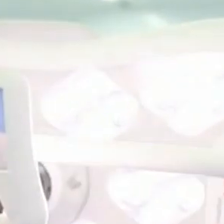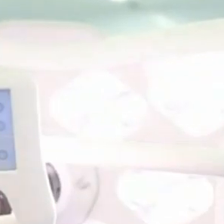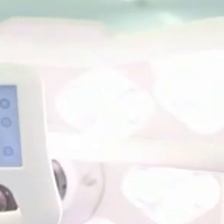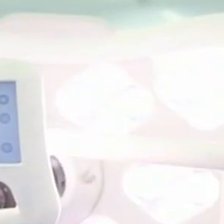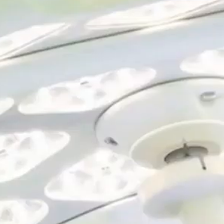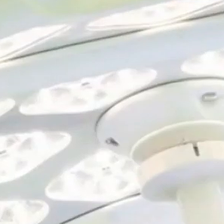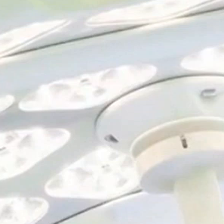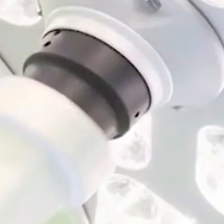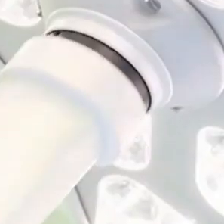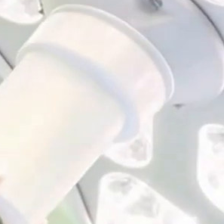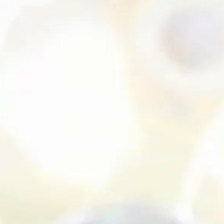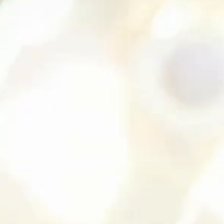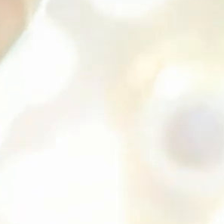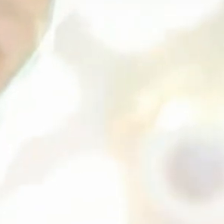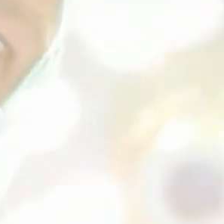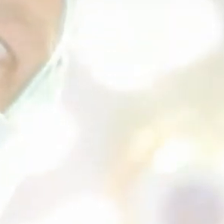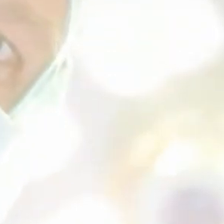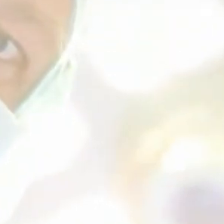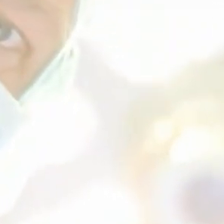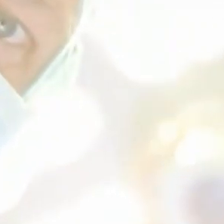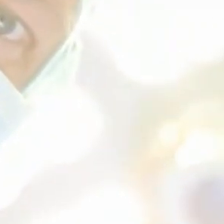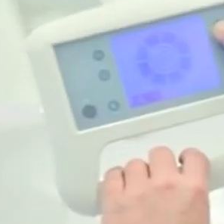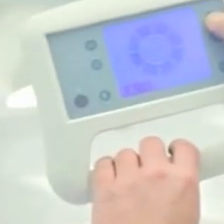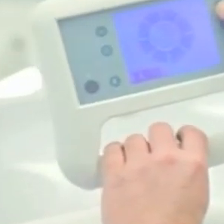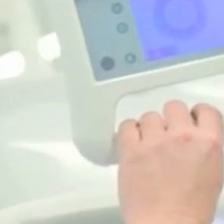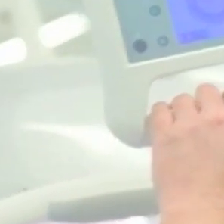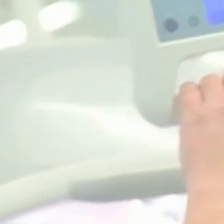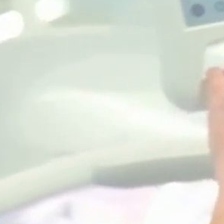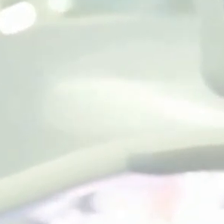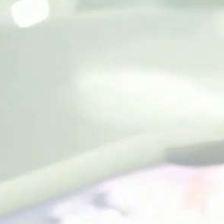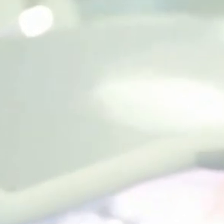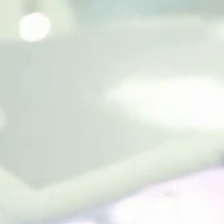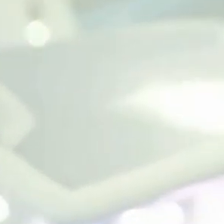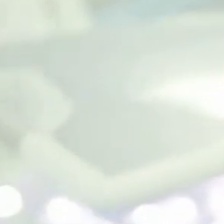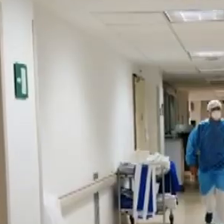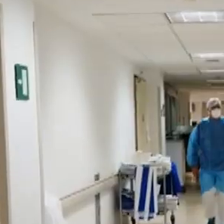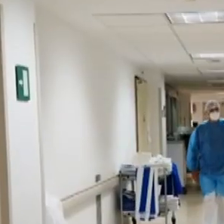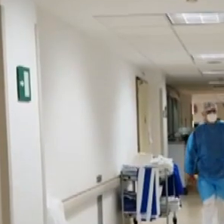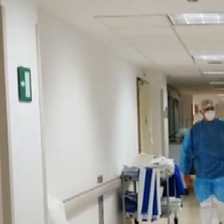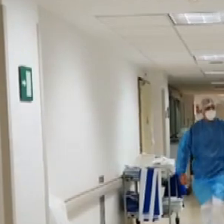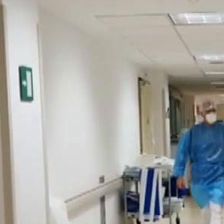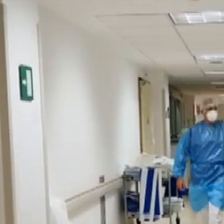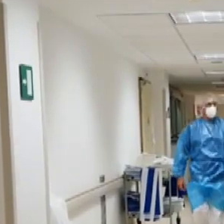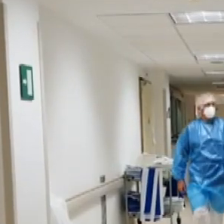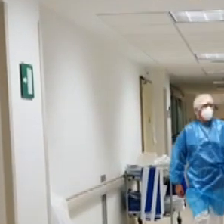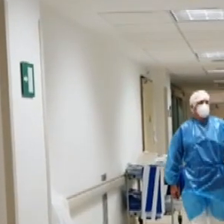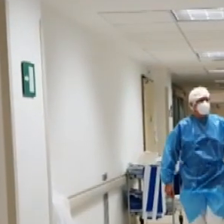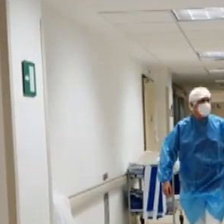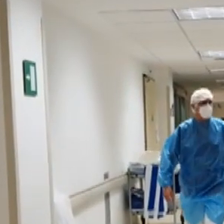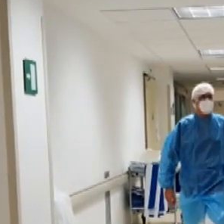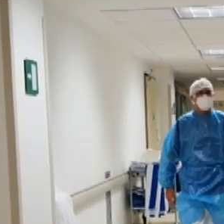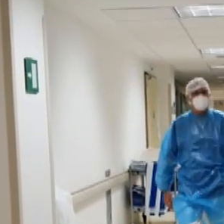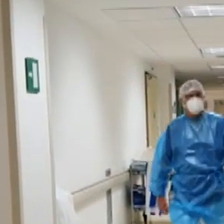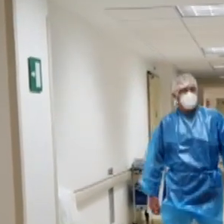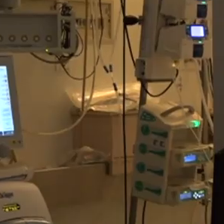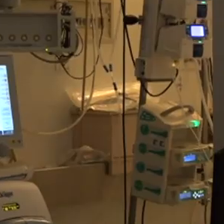che sarebbe la situazione negli ospedali veneti se l'85% dei cittadini non avesse avviato il percorso vaccinale. Ma c'è un'altra